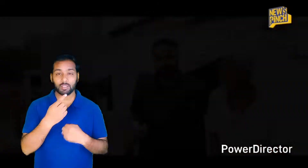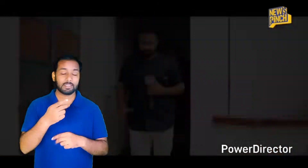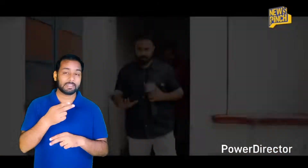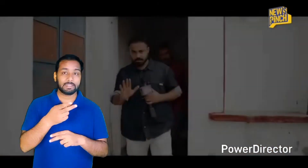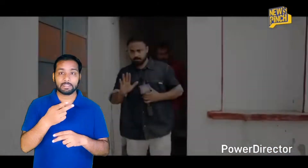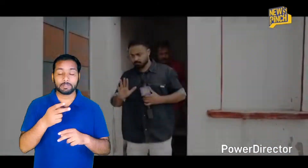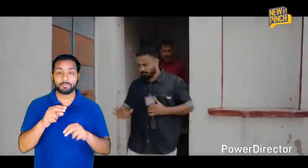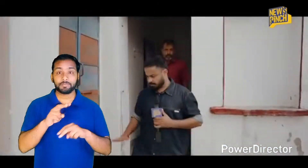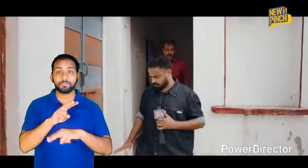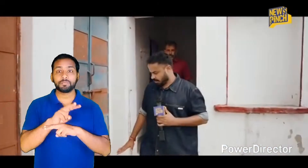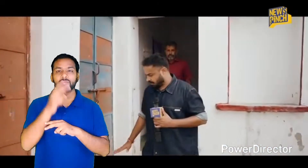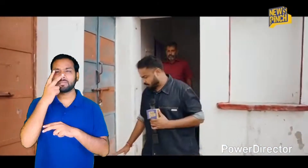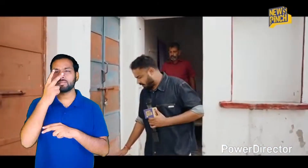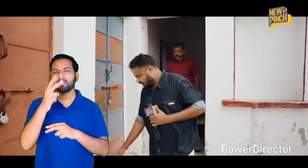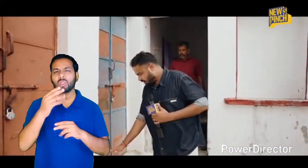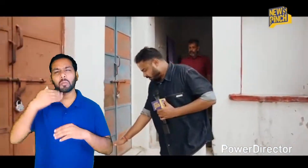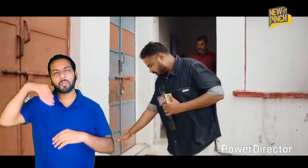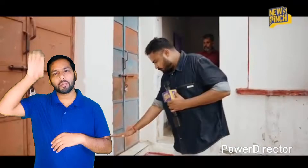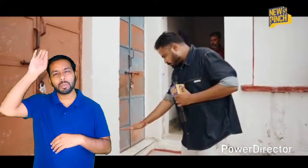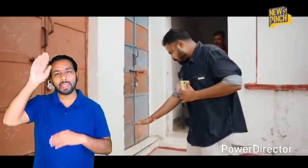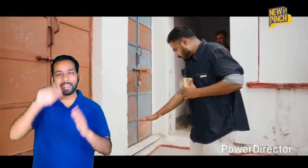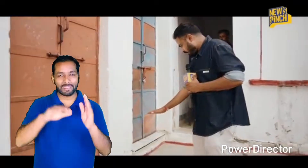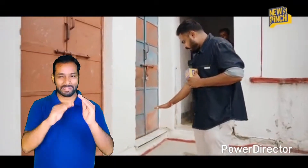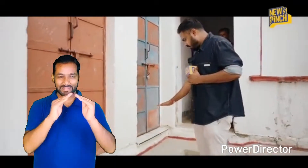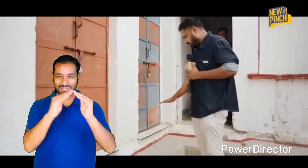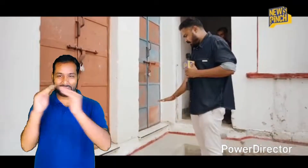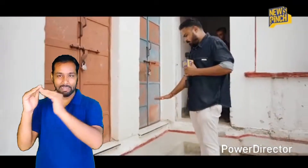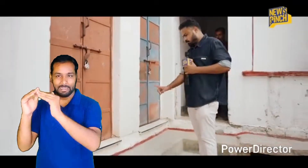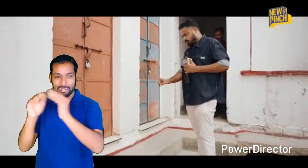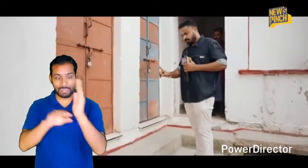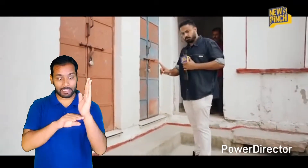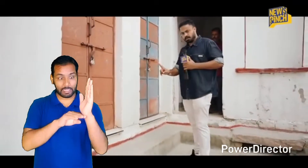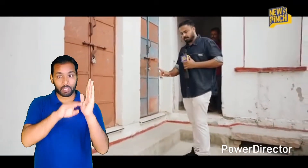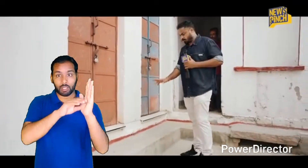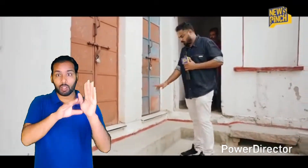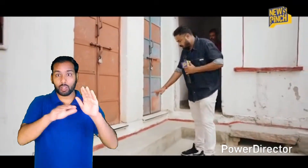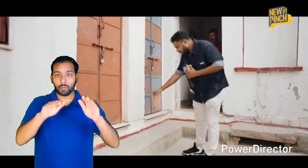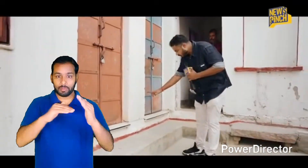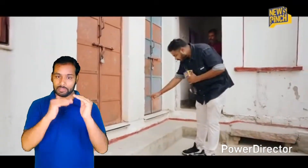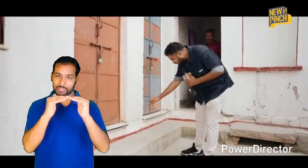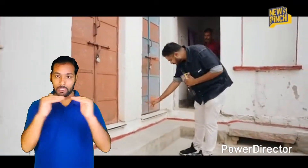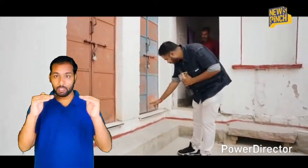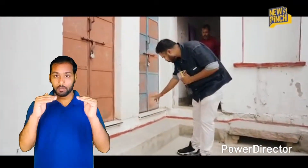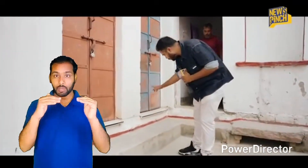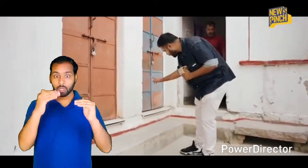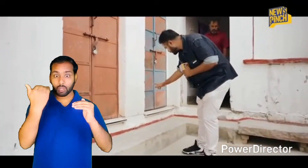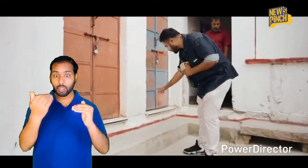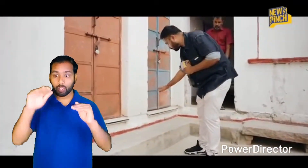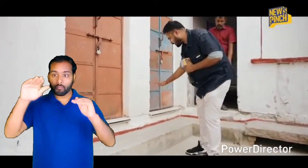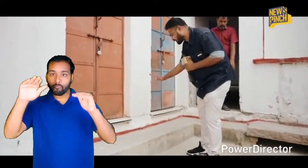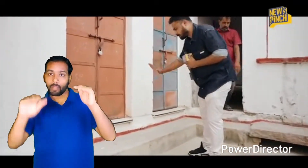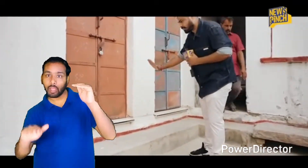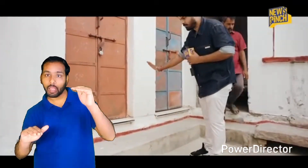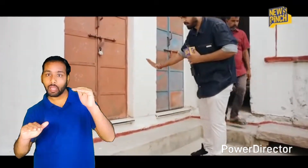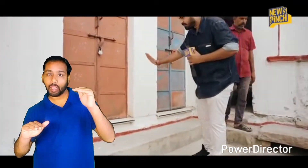मैं पता नहीं कैमरे से इतना पता चल रहा है नहीं चल रहा। ये दोनों दरवाजे जब बने होंगे तो एक ऊंचाई के रहे होंगे, लेकिन ये ऊपर नीचे हो गए। इसका मतलब है कि